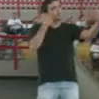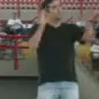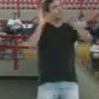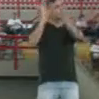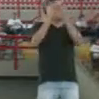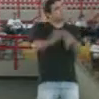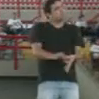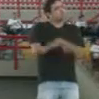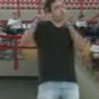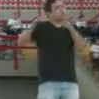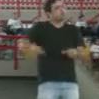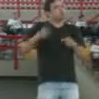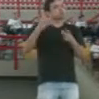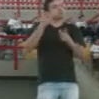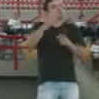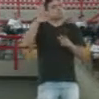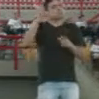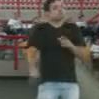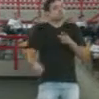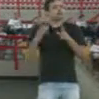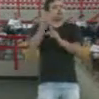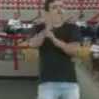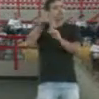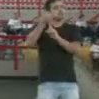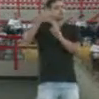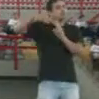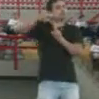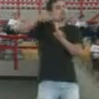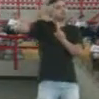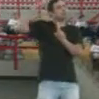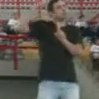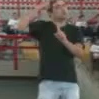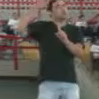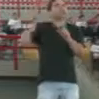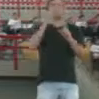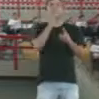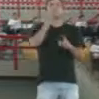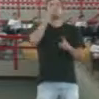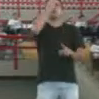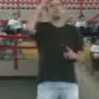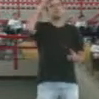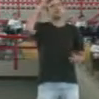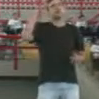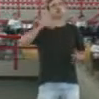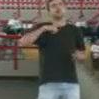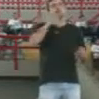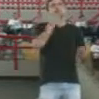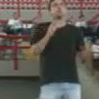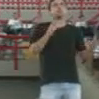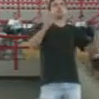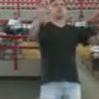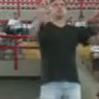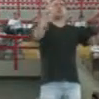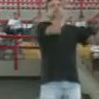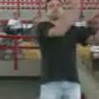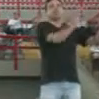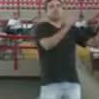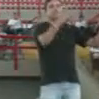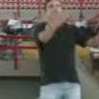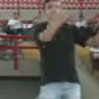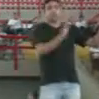o contexto daquilo ali. Quer ver? Um artista plástico que pintou o Brasil